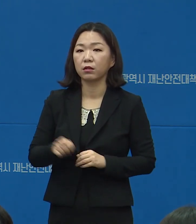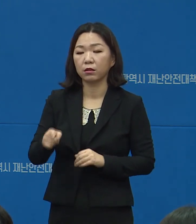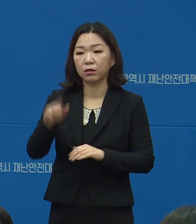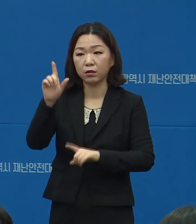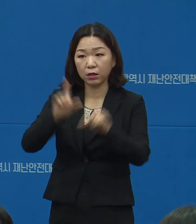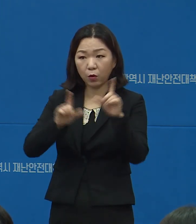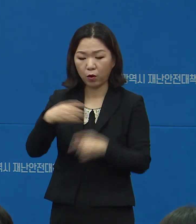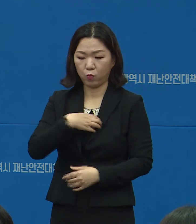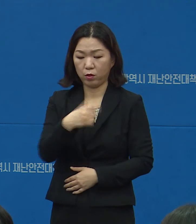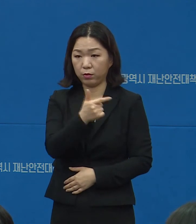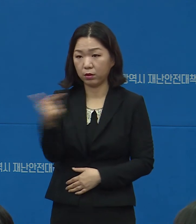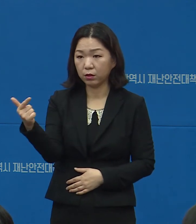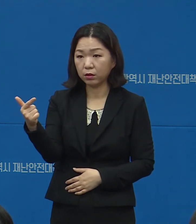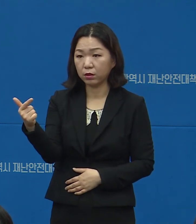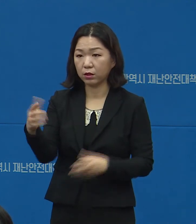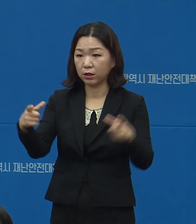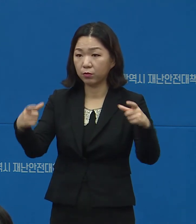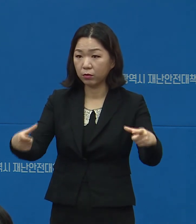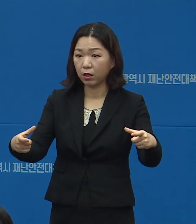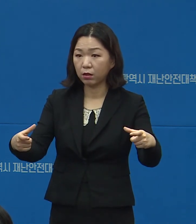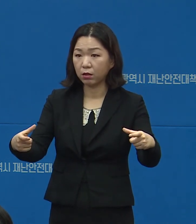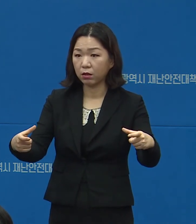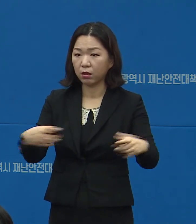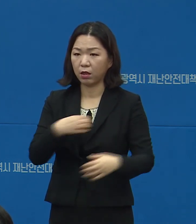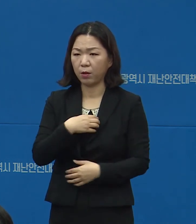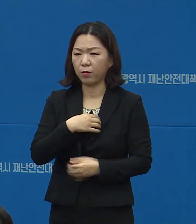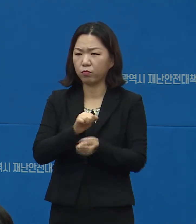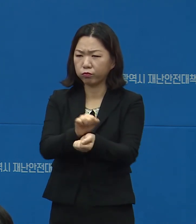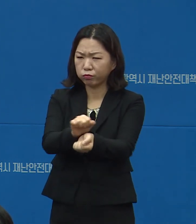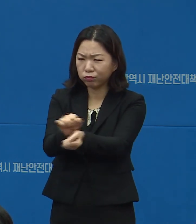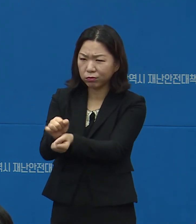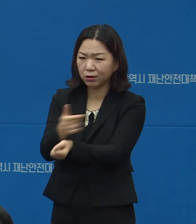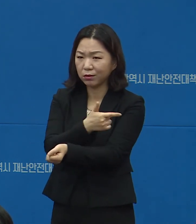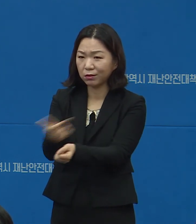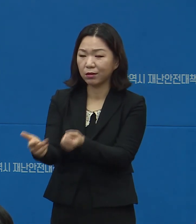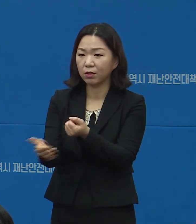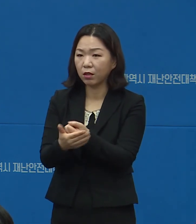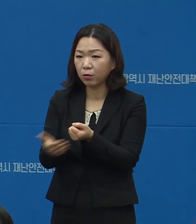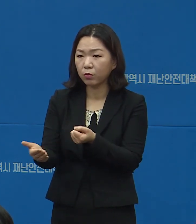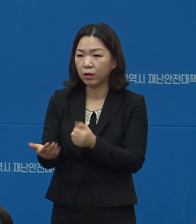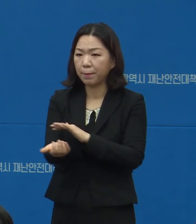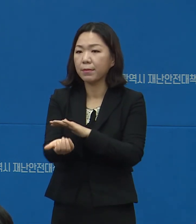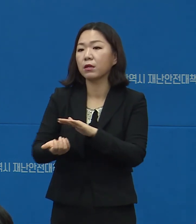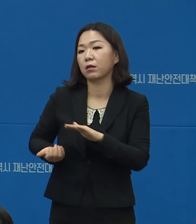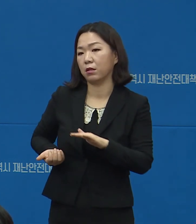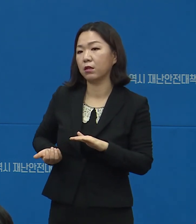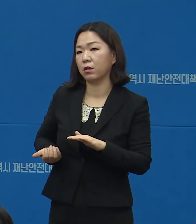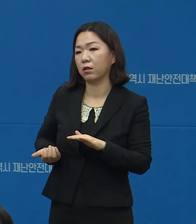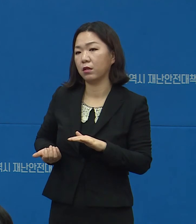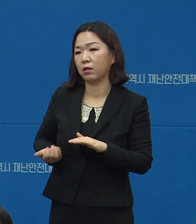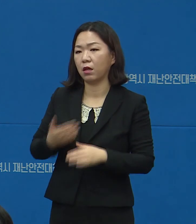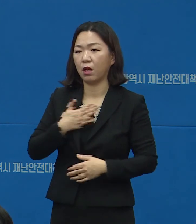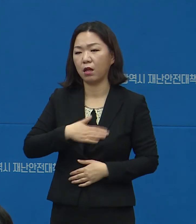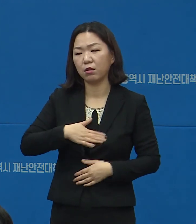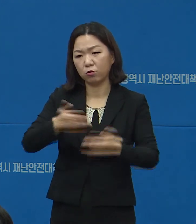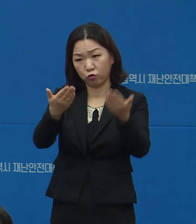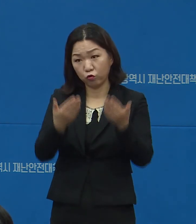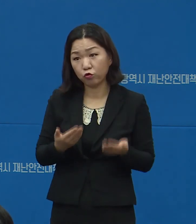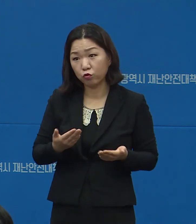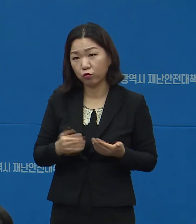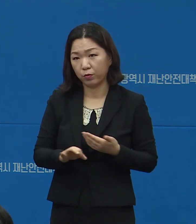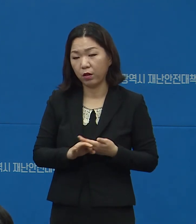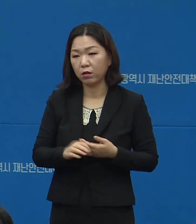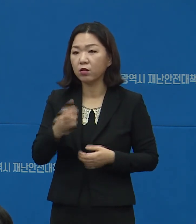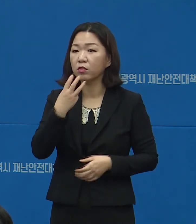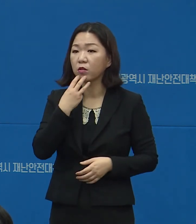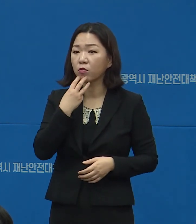그 고위험군 같은 경우에는 좀 감염 우려가 전파 가능성이 있기 때문에 사전에 좀 미리 좀 알렸으면은